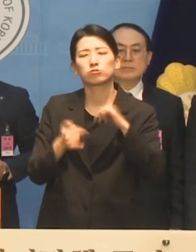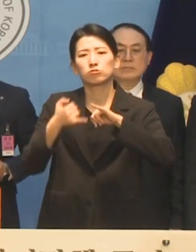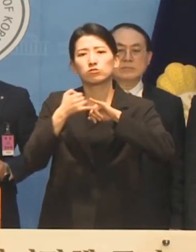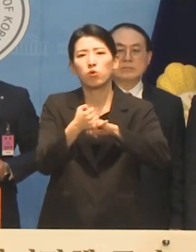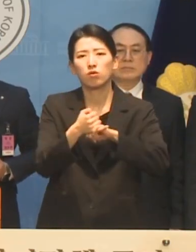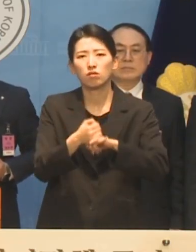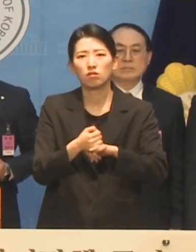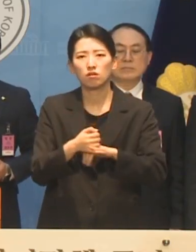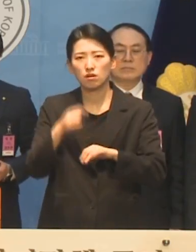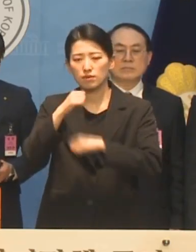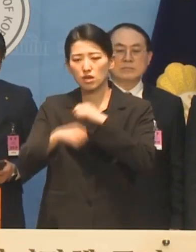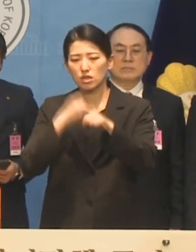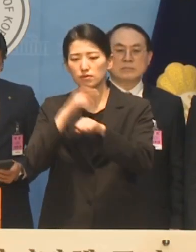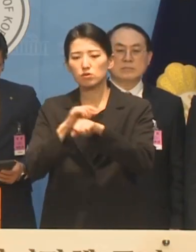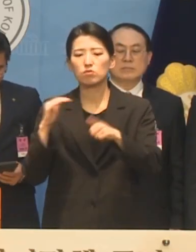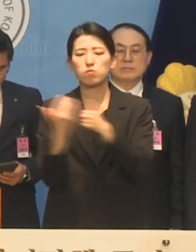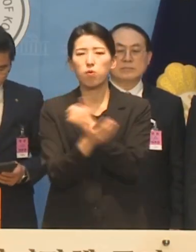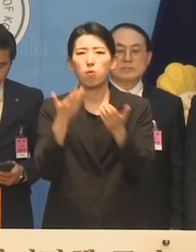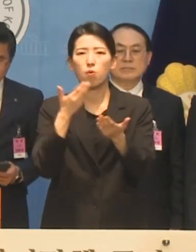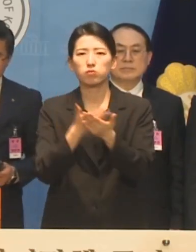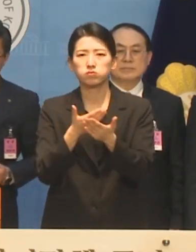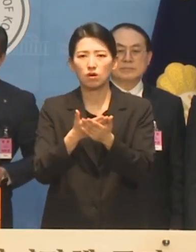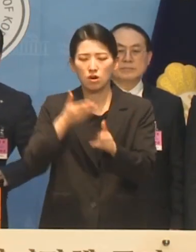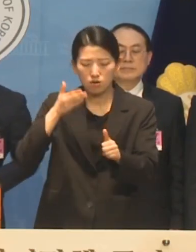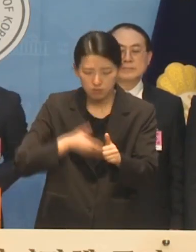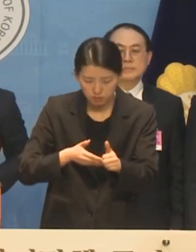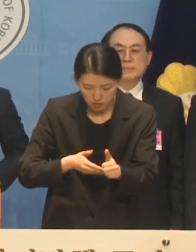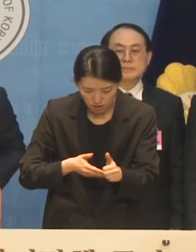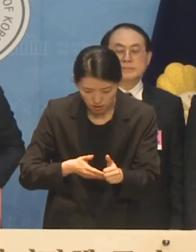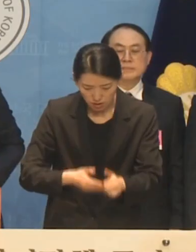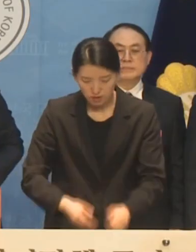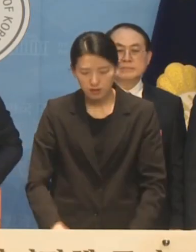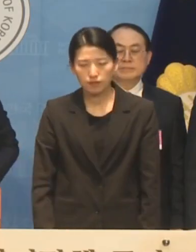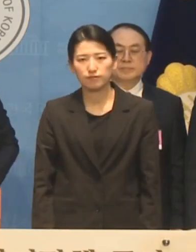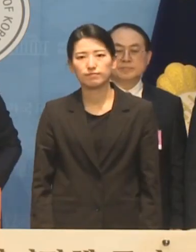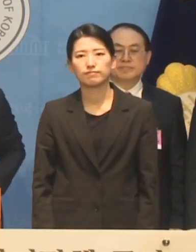주시기를 간곡히 부탁드립니다. 고맙습니다.